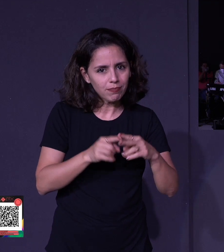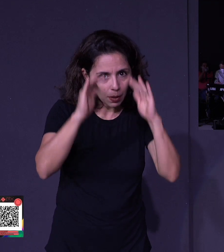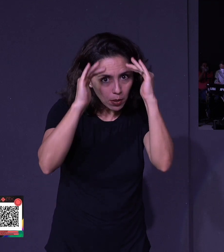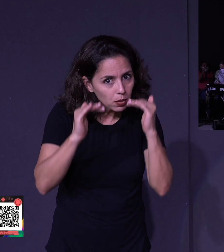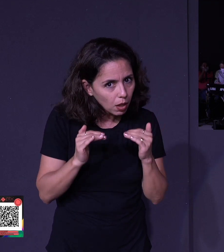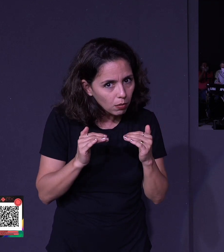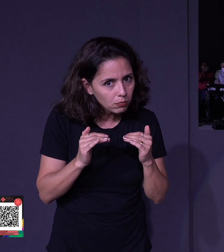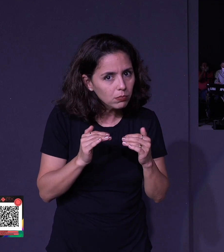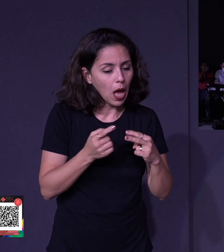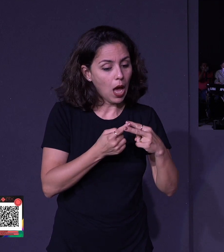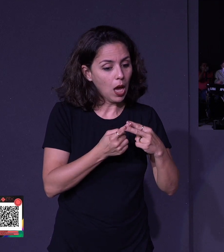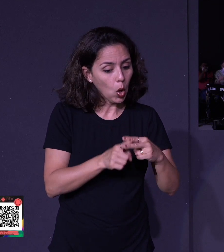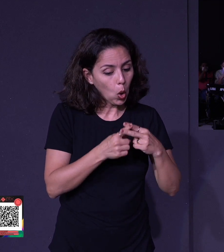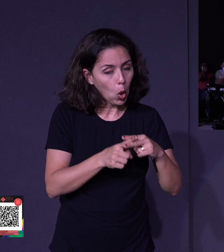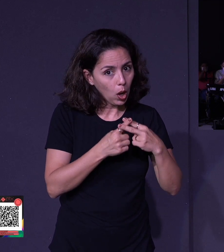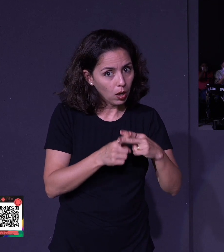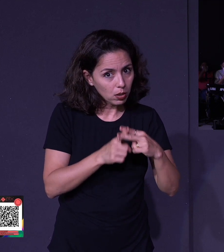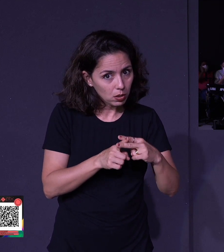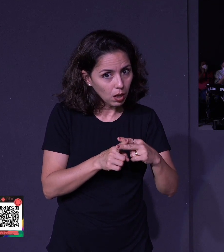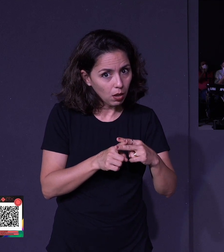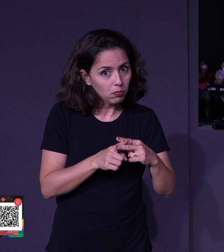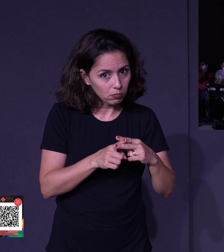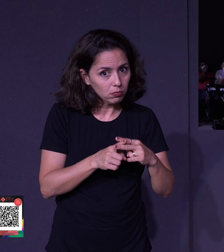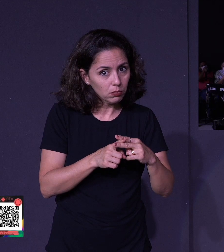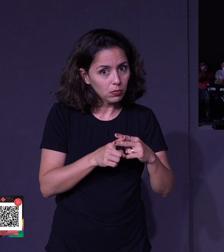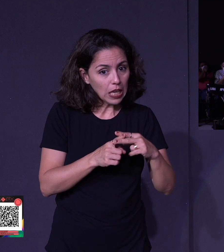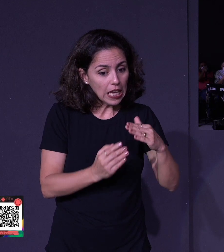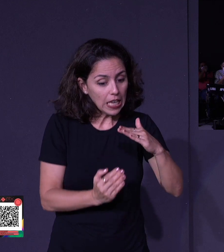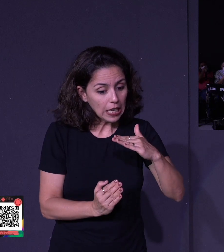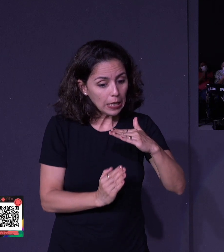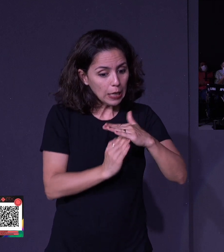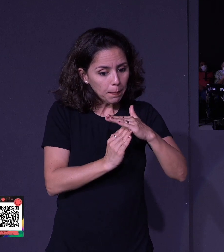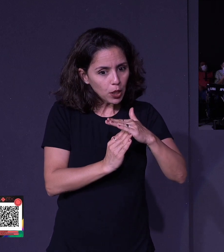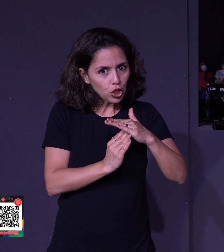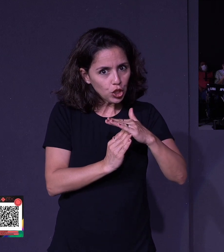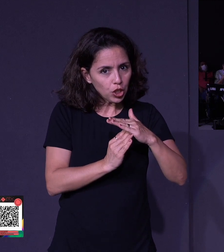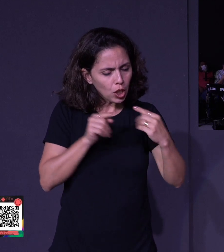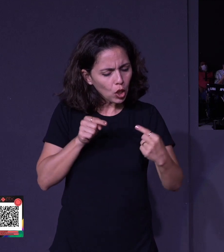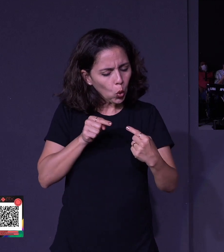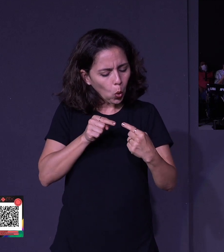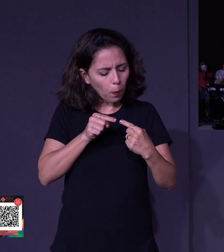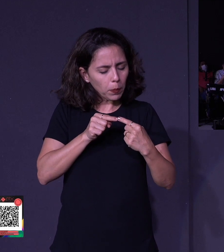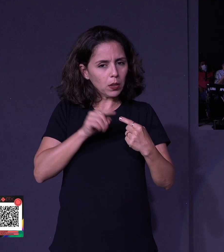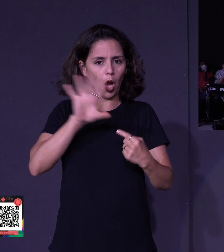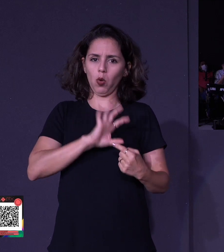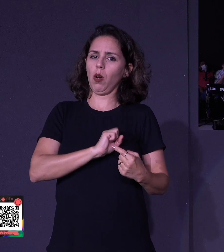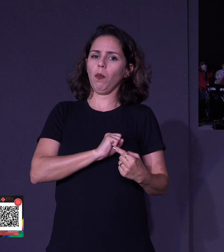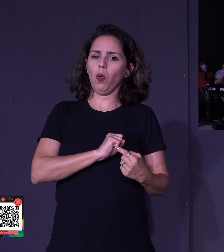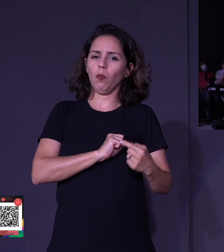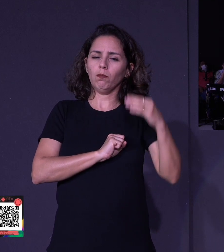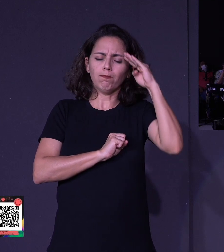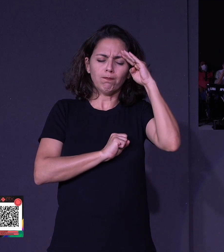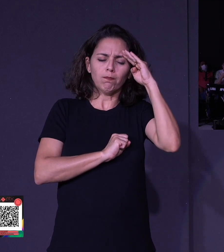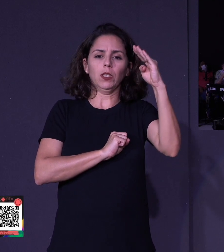a correção e a imposição de limites em amor é fundamental